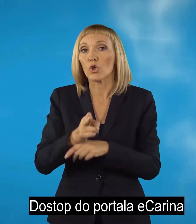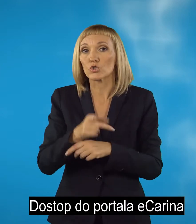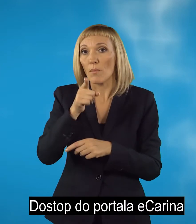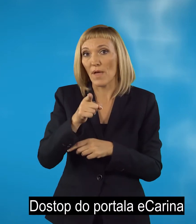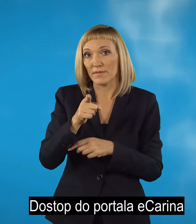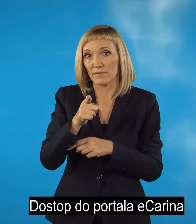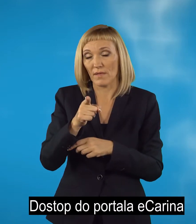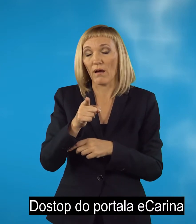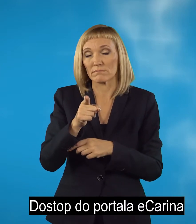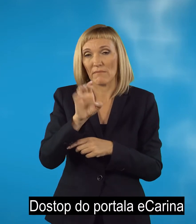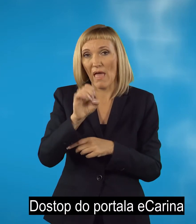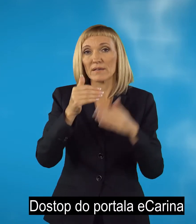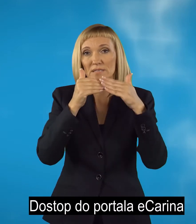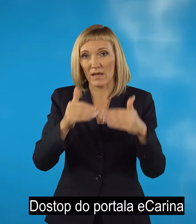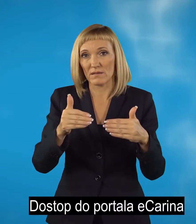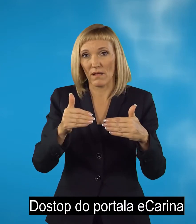Dostop do portala e-carina.